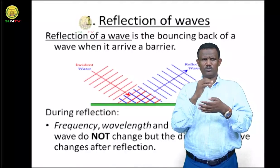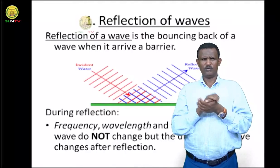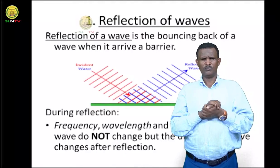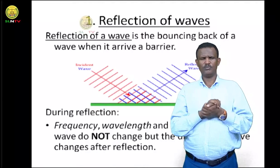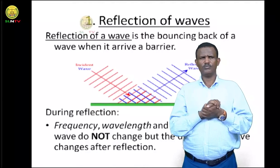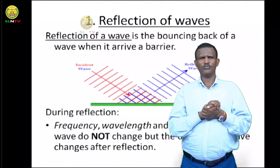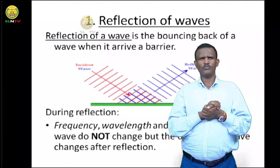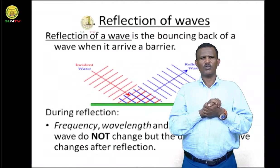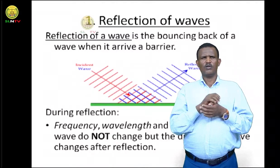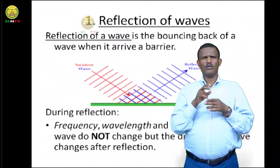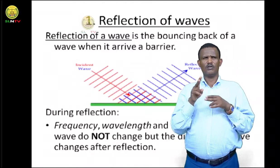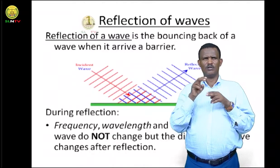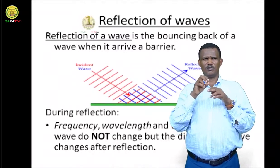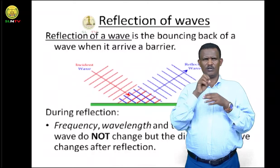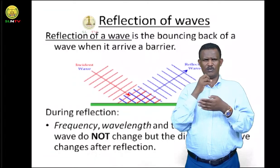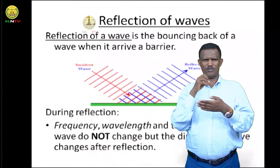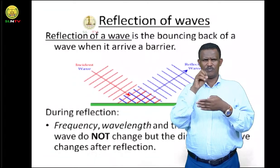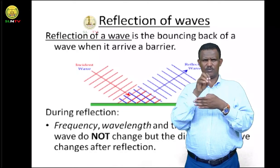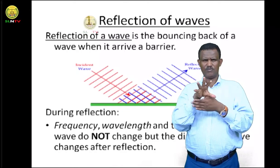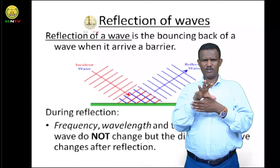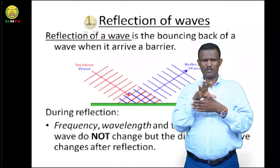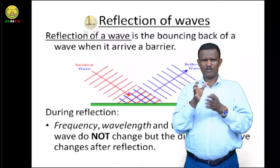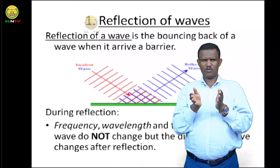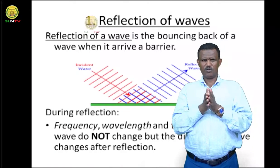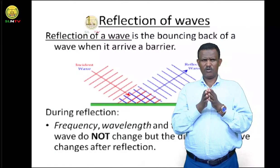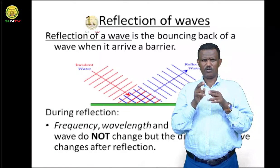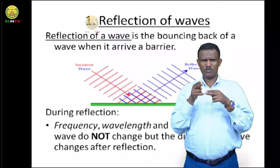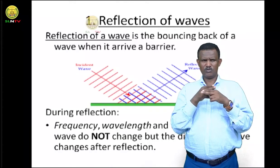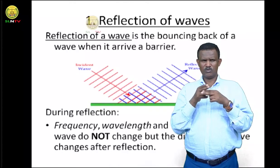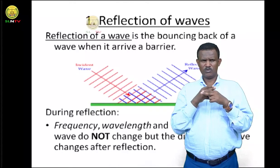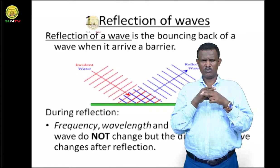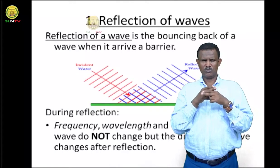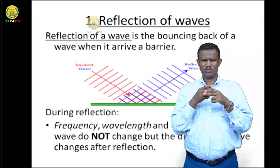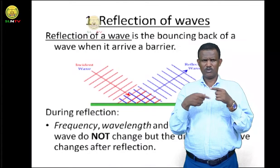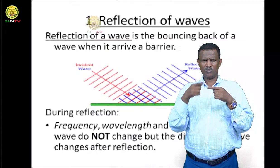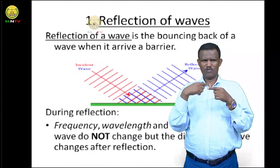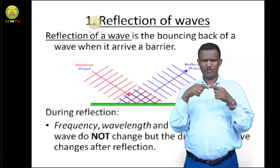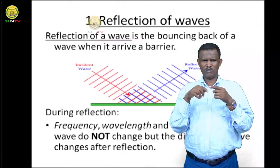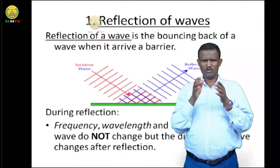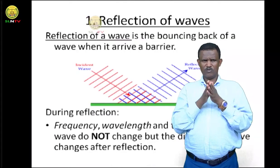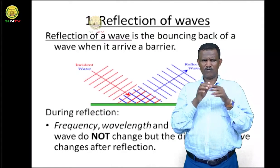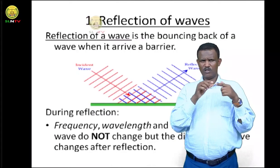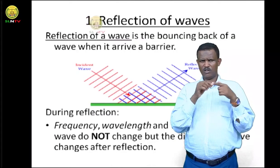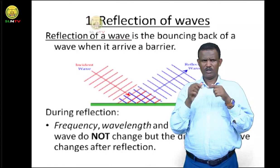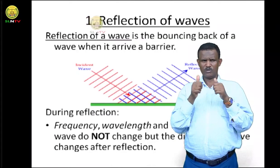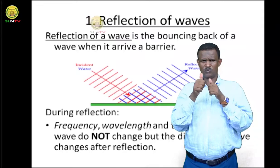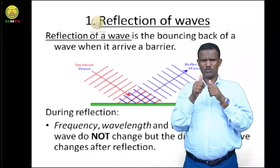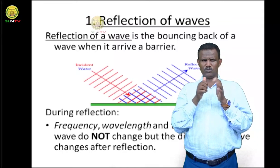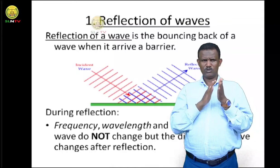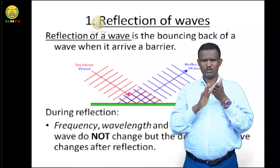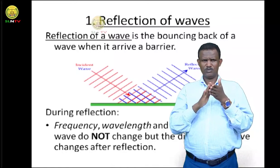marka reflection ku waa bouncing back of wave when it streak is a barrier or when it arrive a